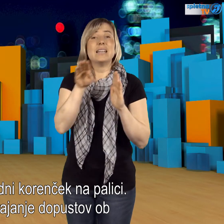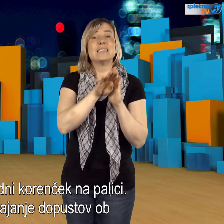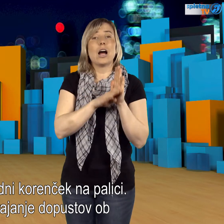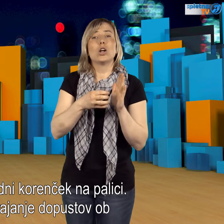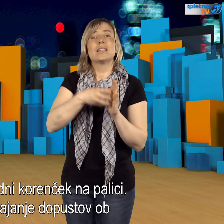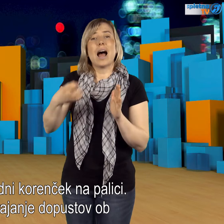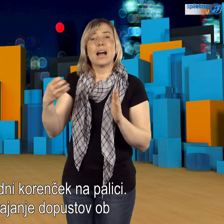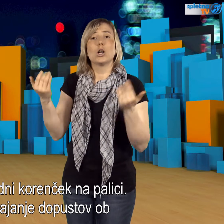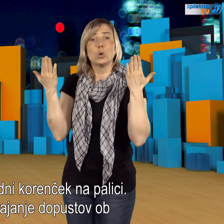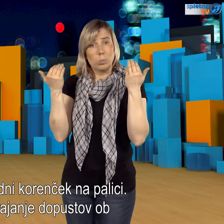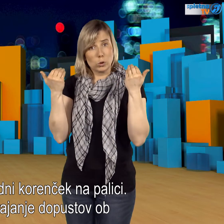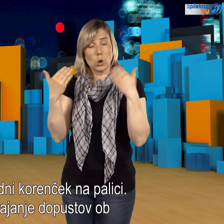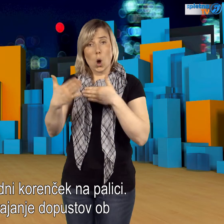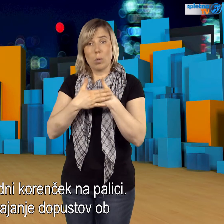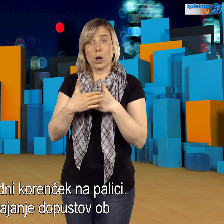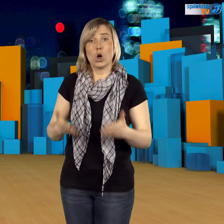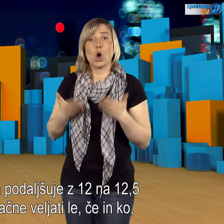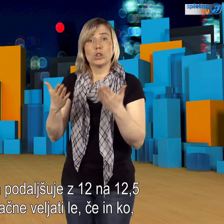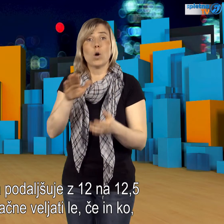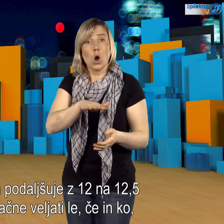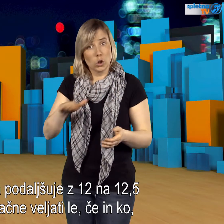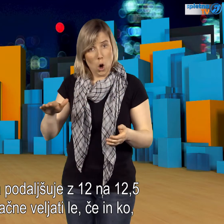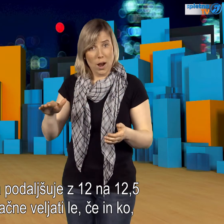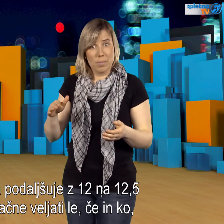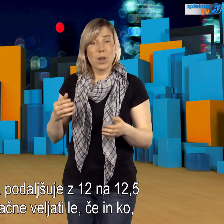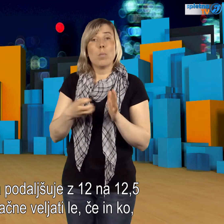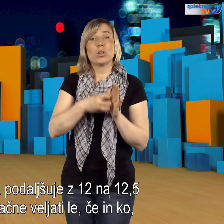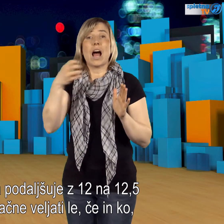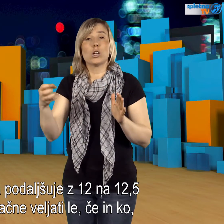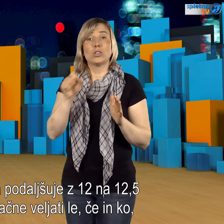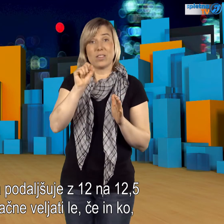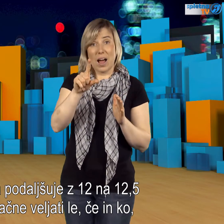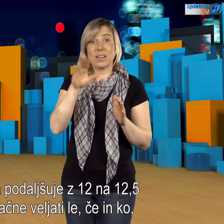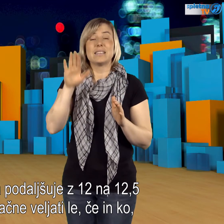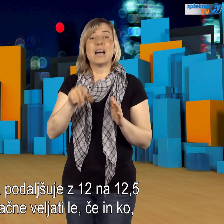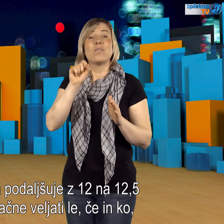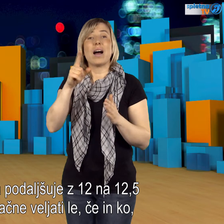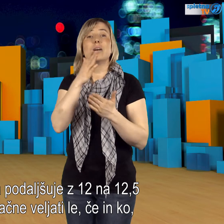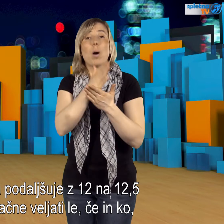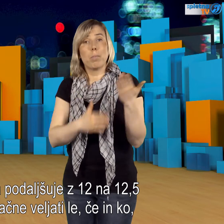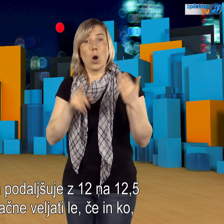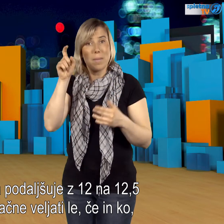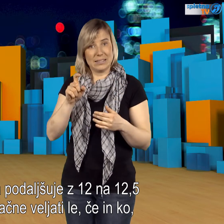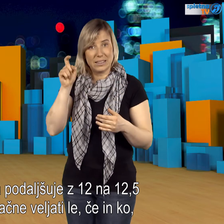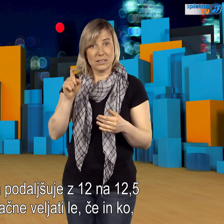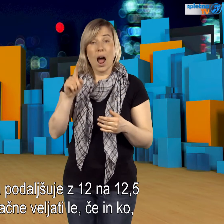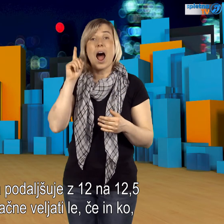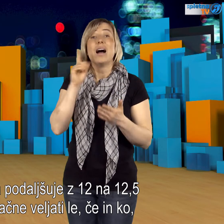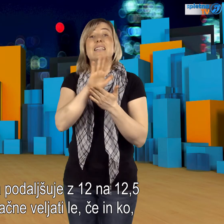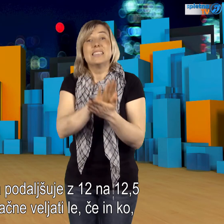Zakon trajanja dopustov ob rojstvu otroka podaljšuje z 12 na 12,5 meseca, a začne veljati le, če in